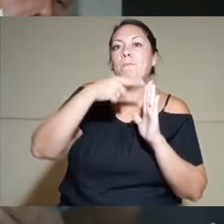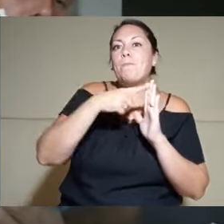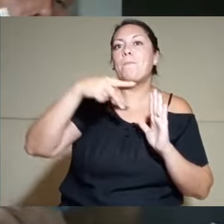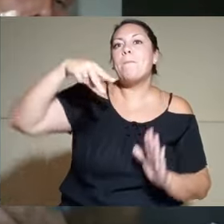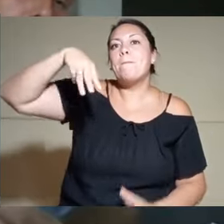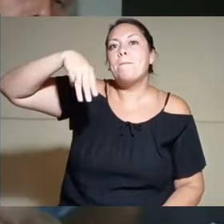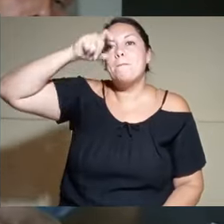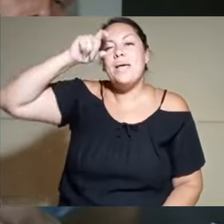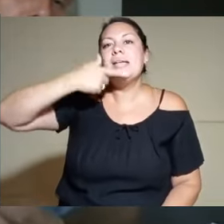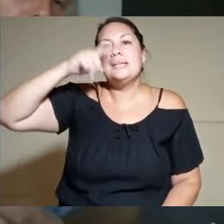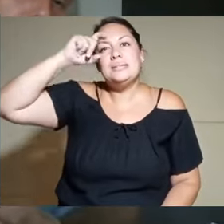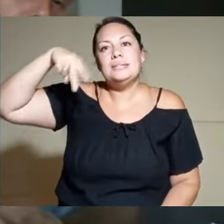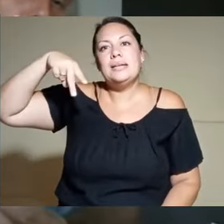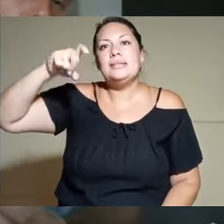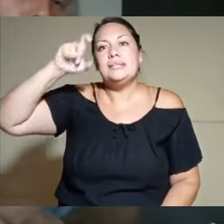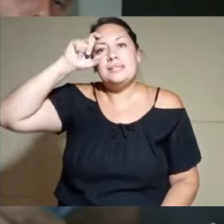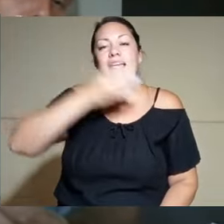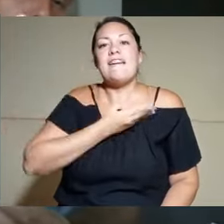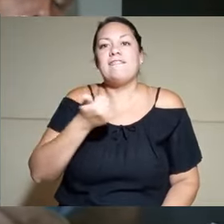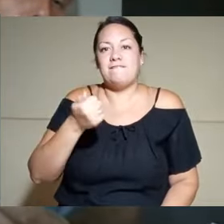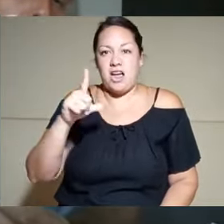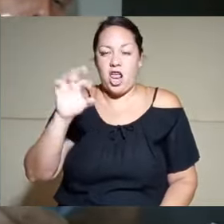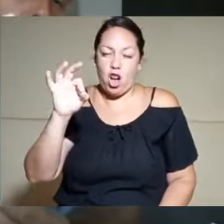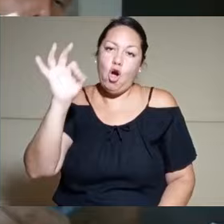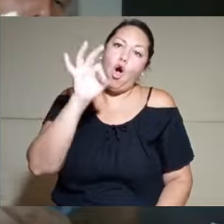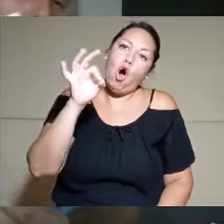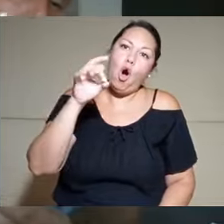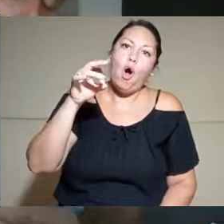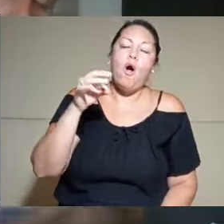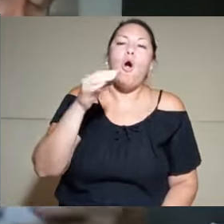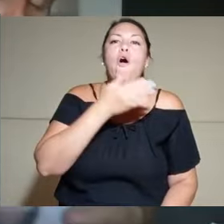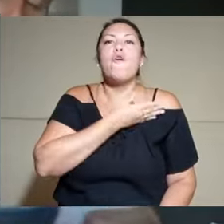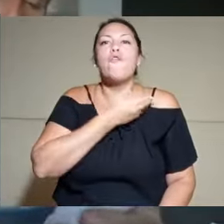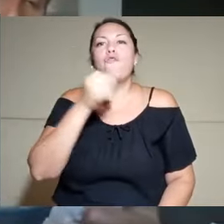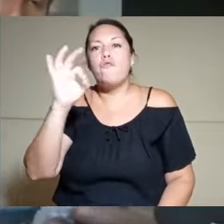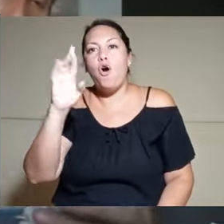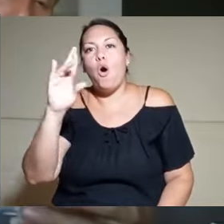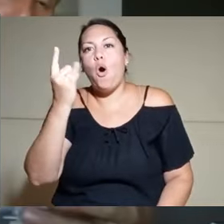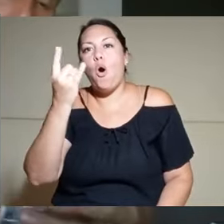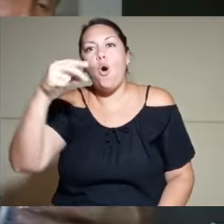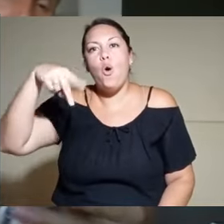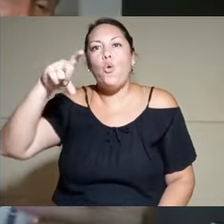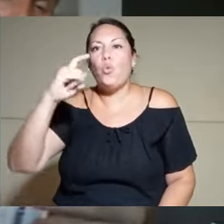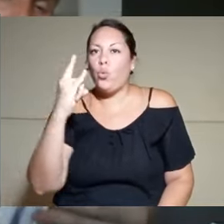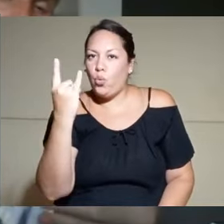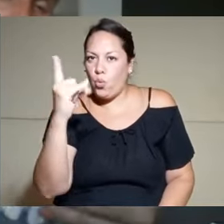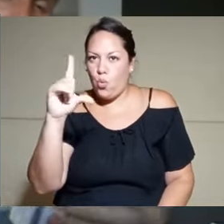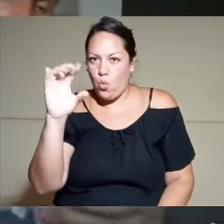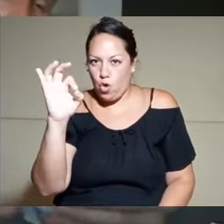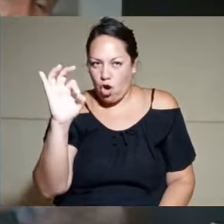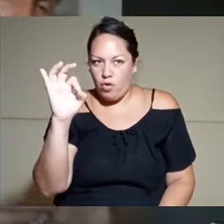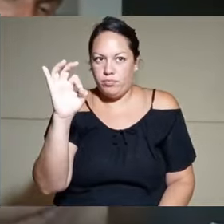protuberancia y mesencéfalo o pedúnculo cerebral. Sí, profe. ¿Está claro?